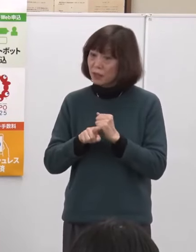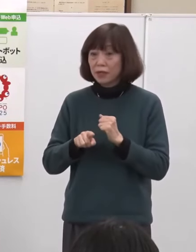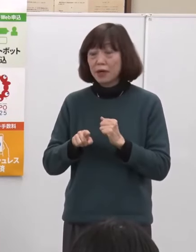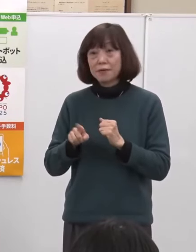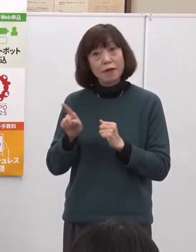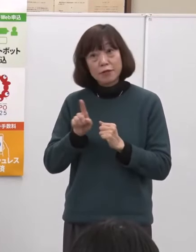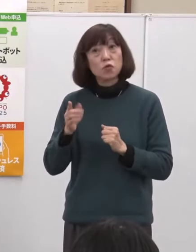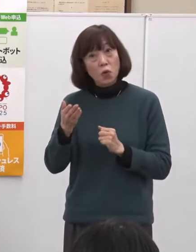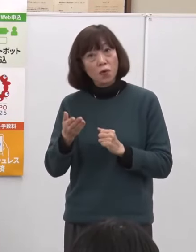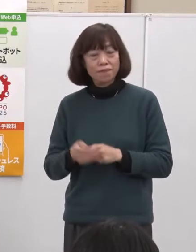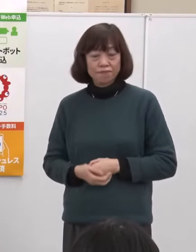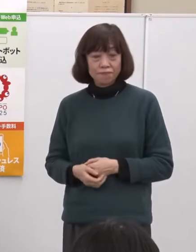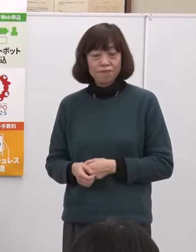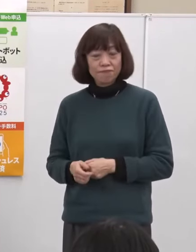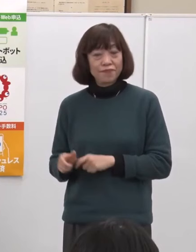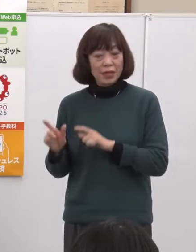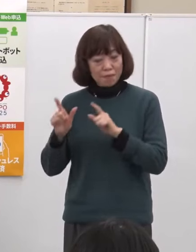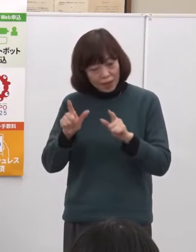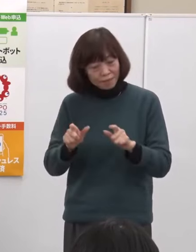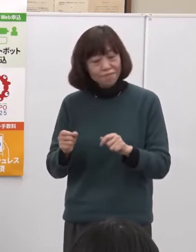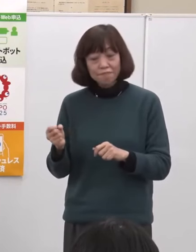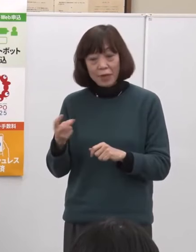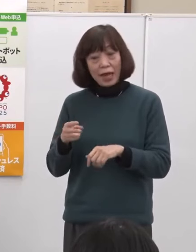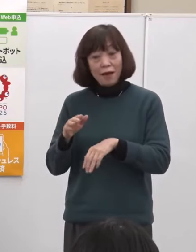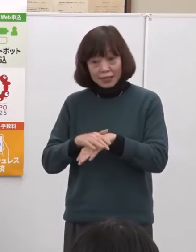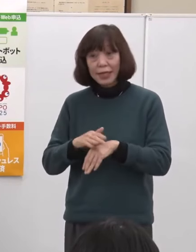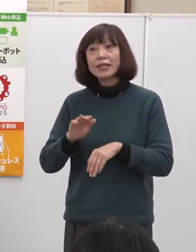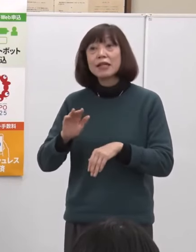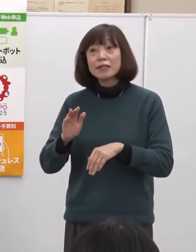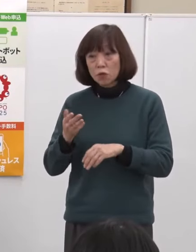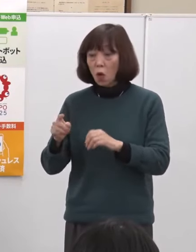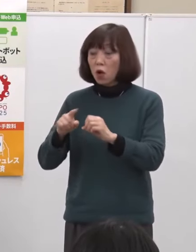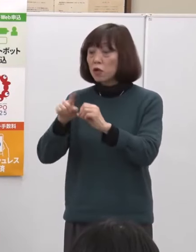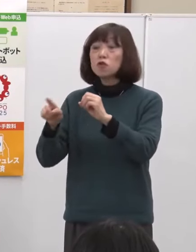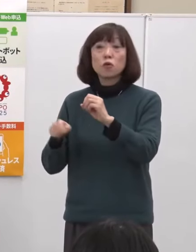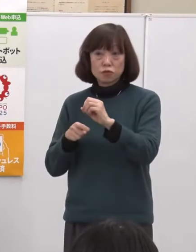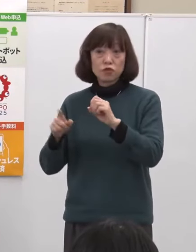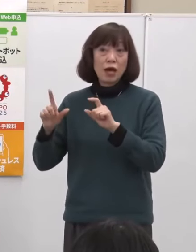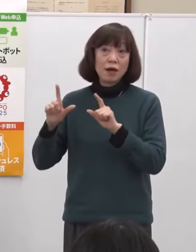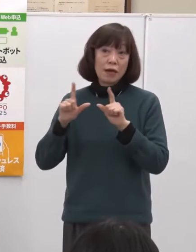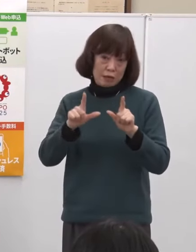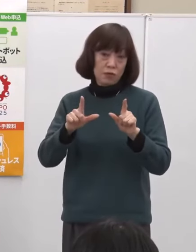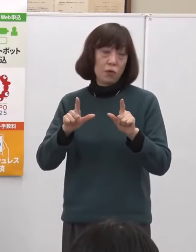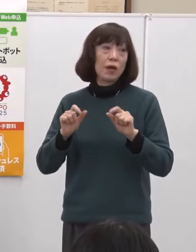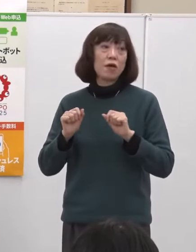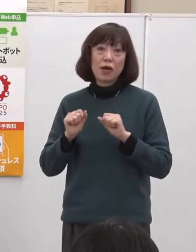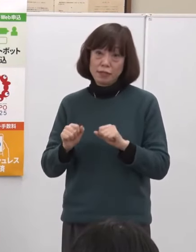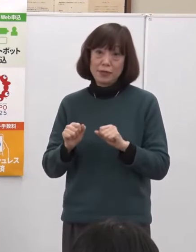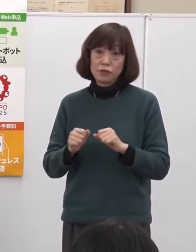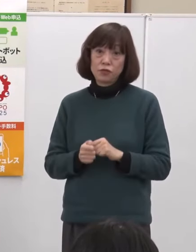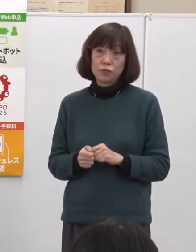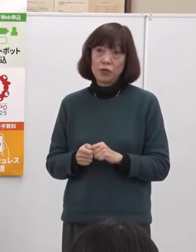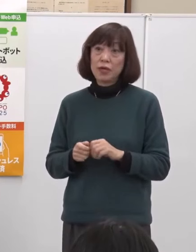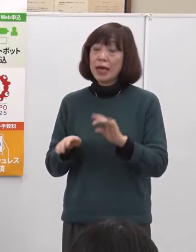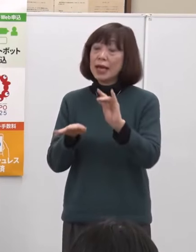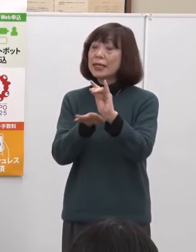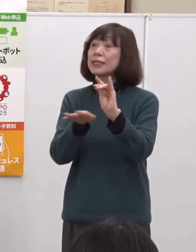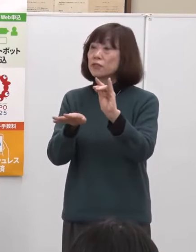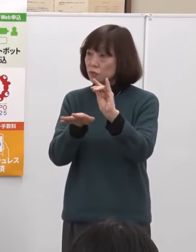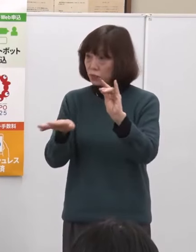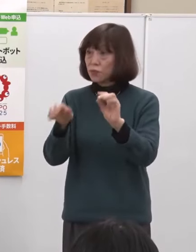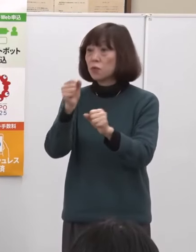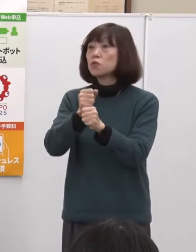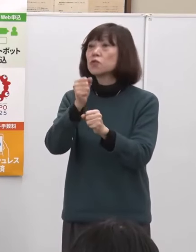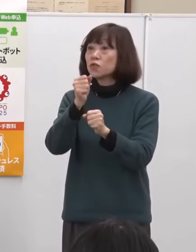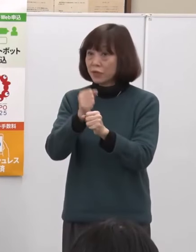ちょっと重ねてになるんですけど、局の方が回答はしていると思いますが、一定の基準に基づいてこの影響